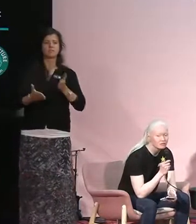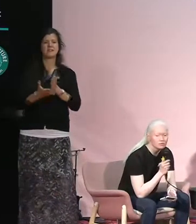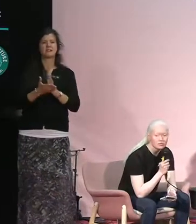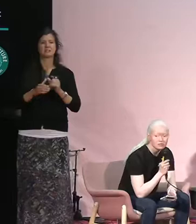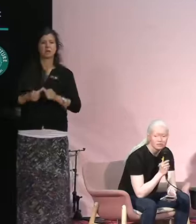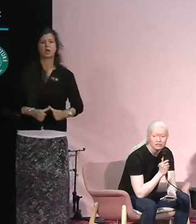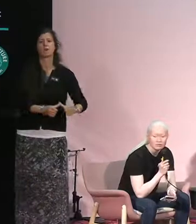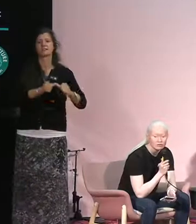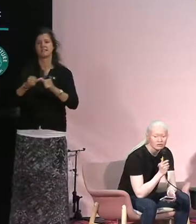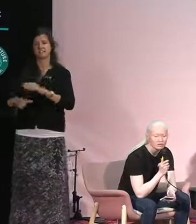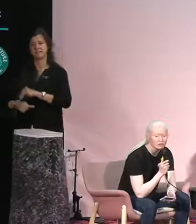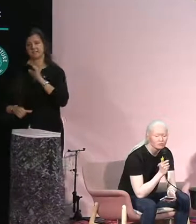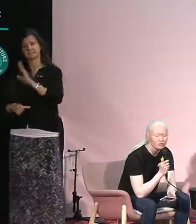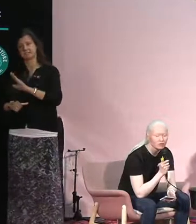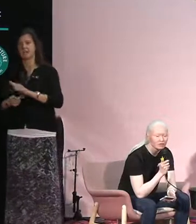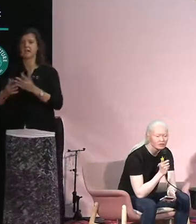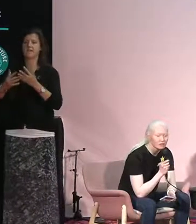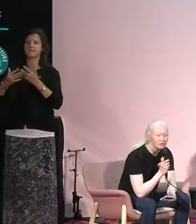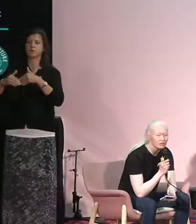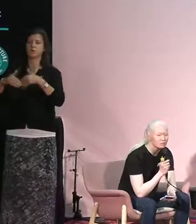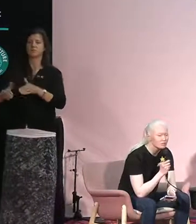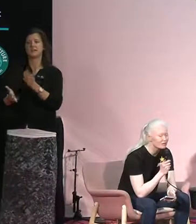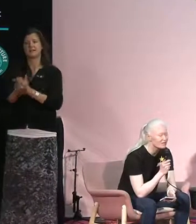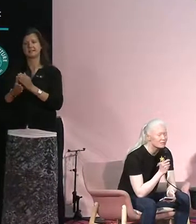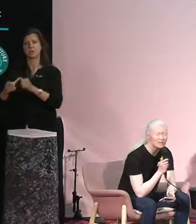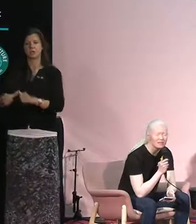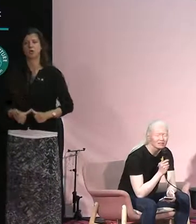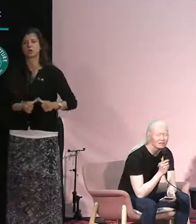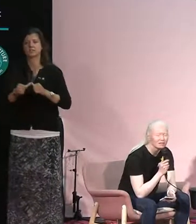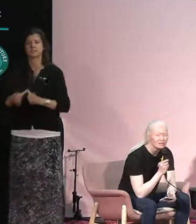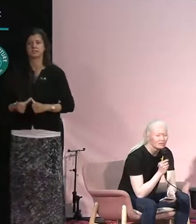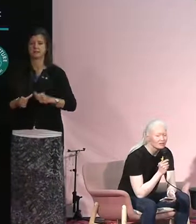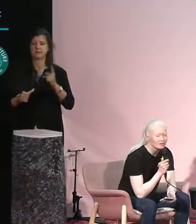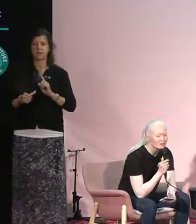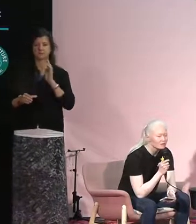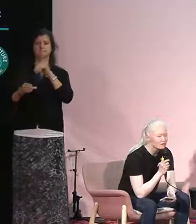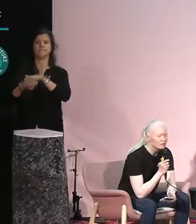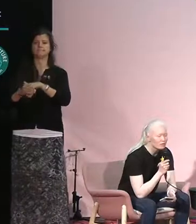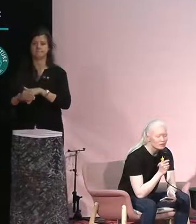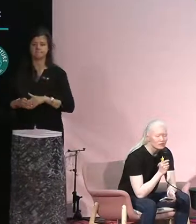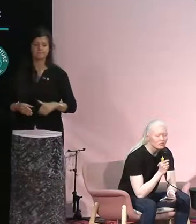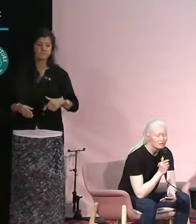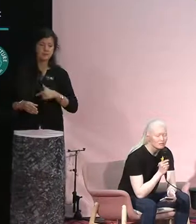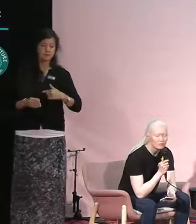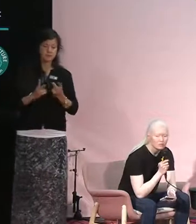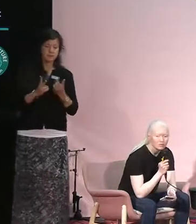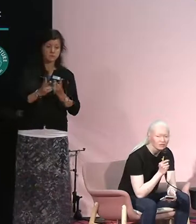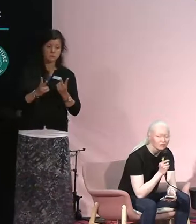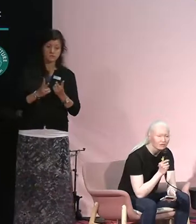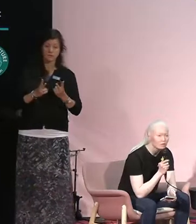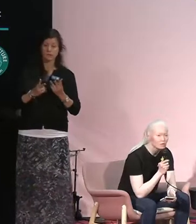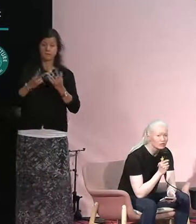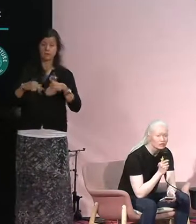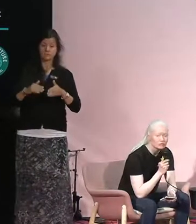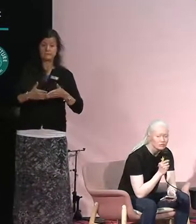svenska funktionsrättsrörelsens organisation för internationellt utvecklingssamarbete. Vilket innebär att vi jobbar med personer med